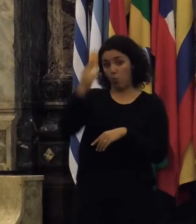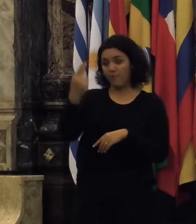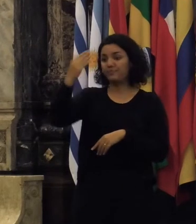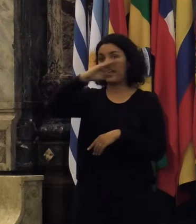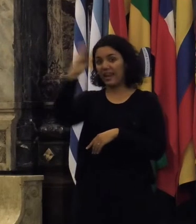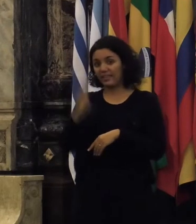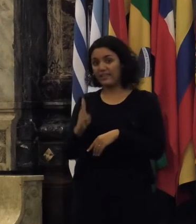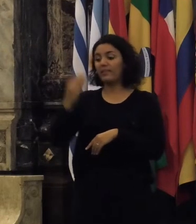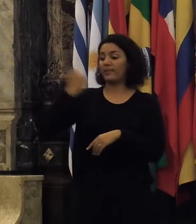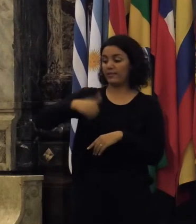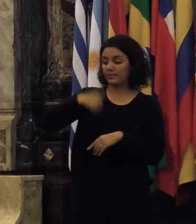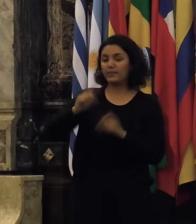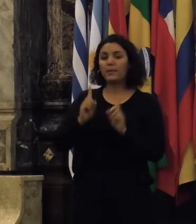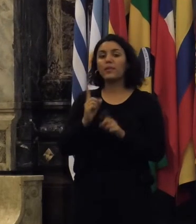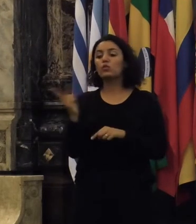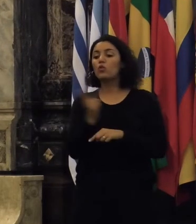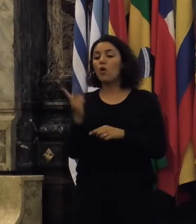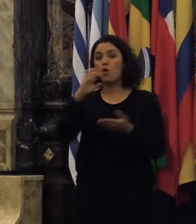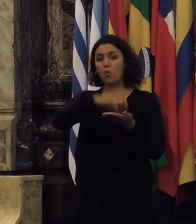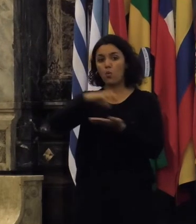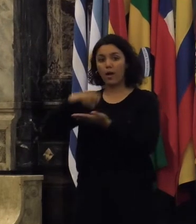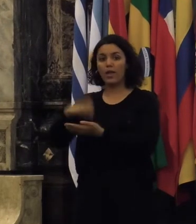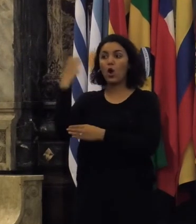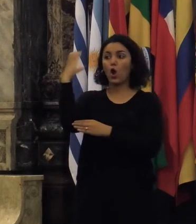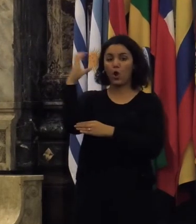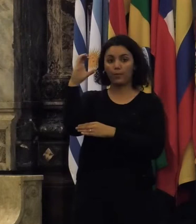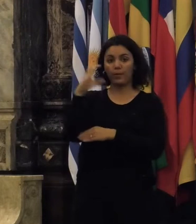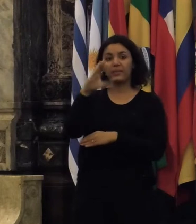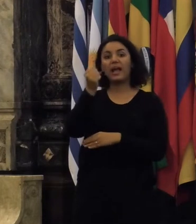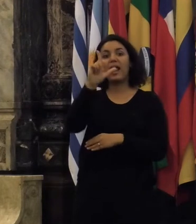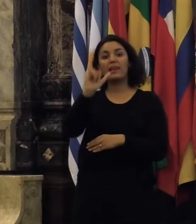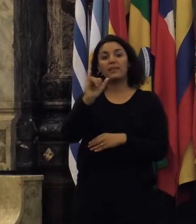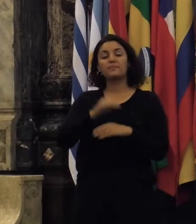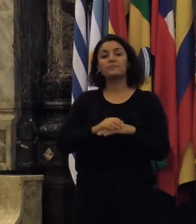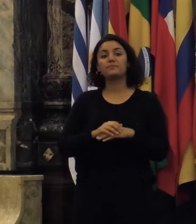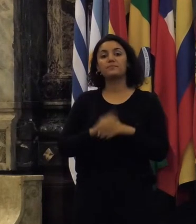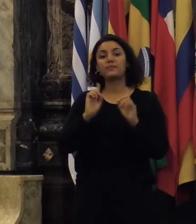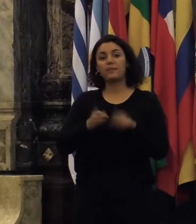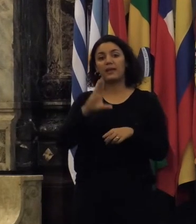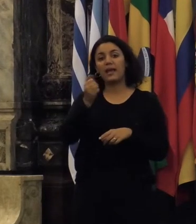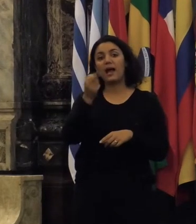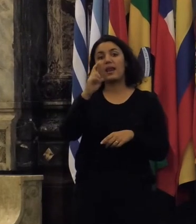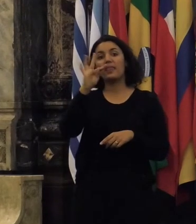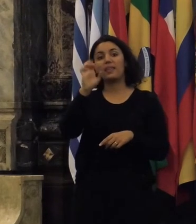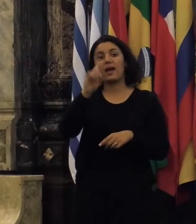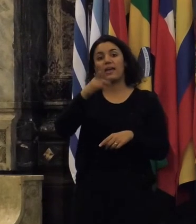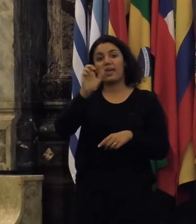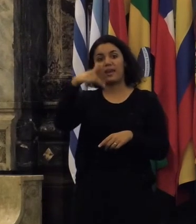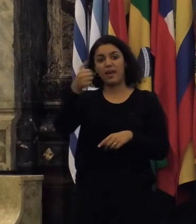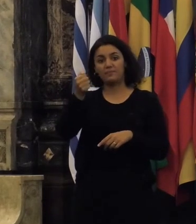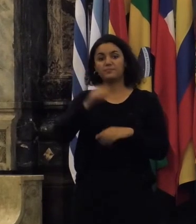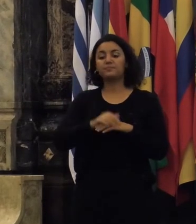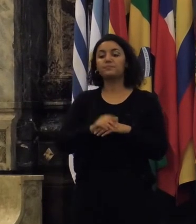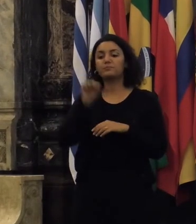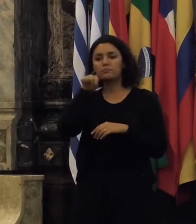también en dos lugares en Colombia, en Cali y en Cartagena de Indias,